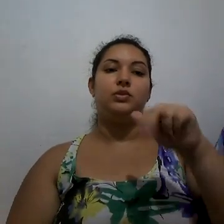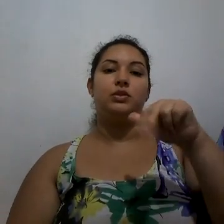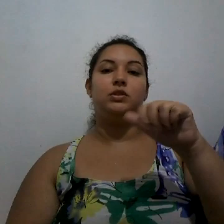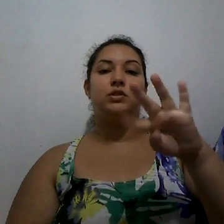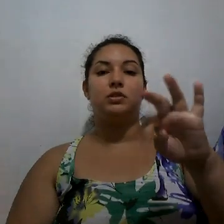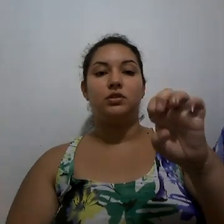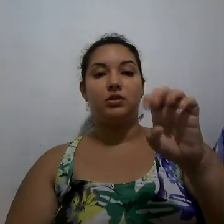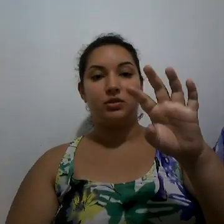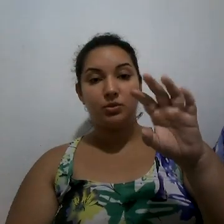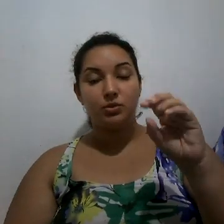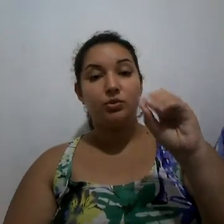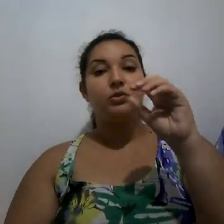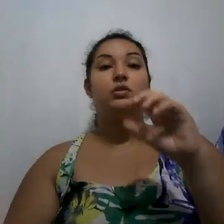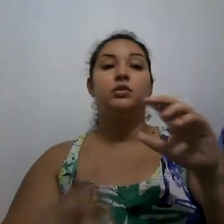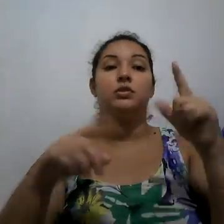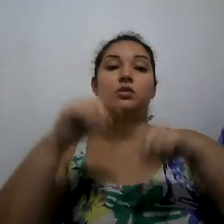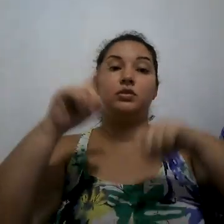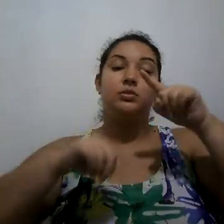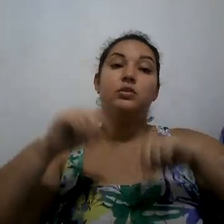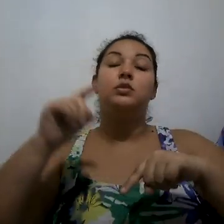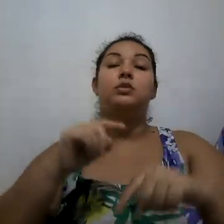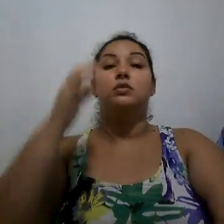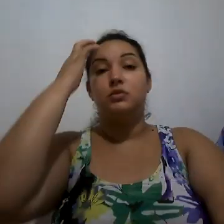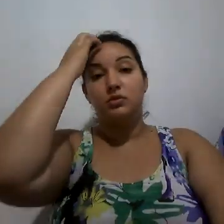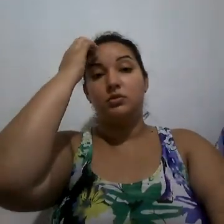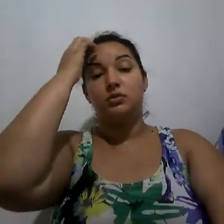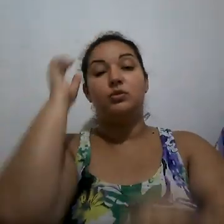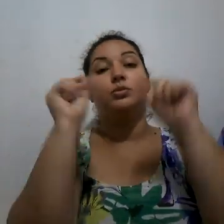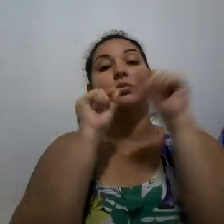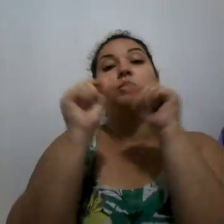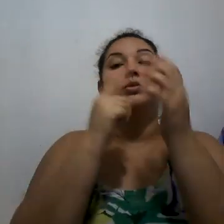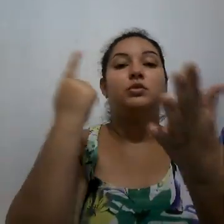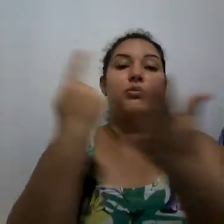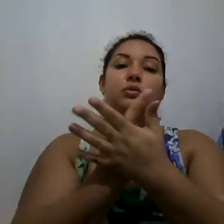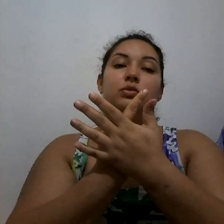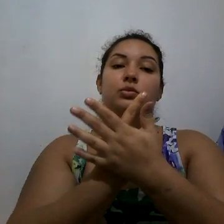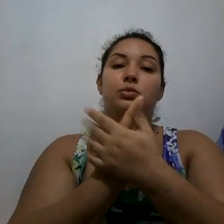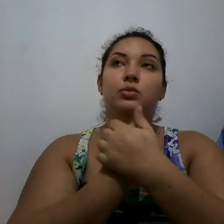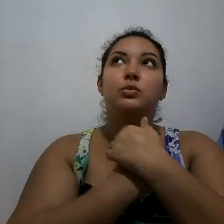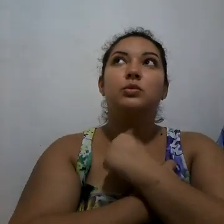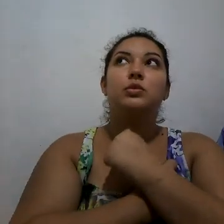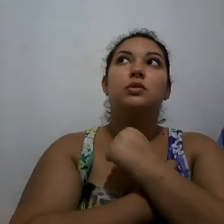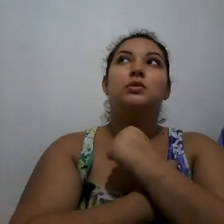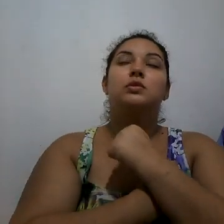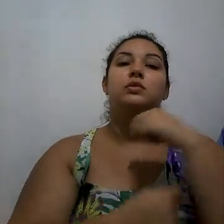naquela substância. E aí, o que acontece? Será que a gente consegue qualificar